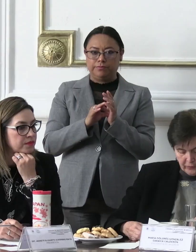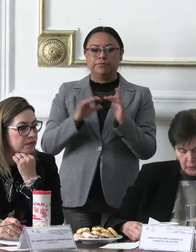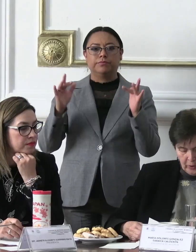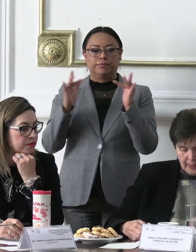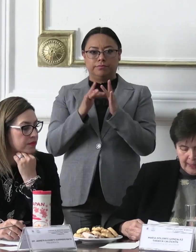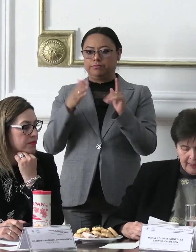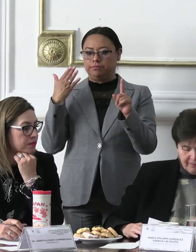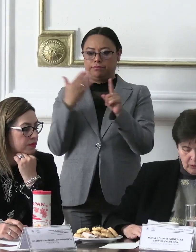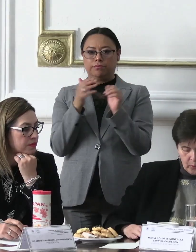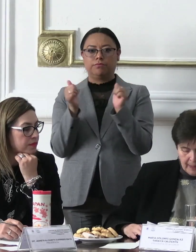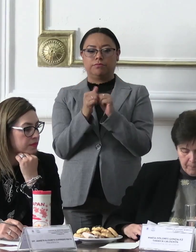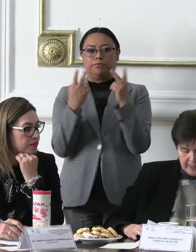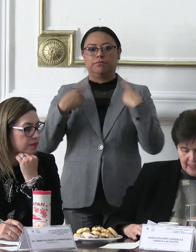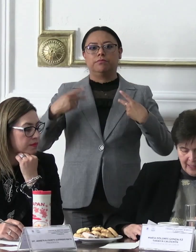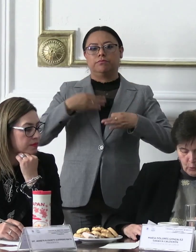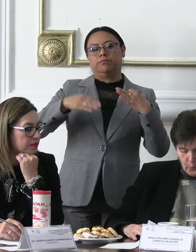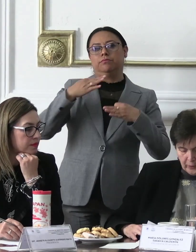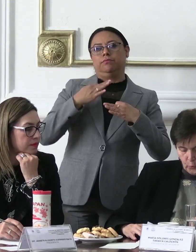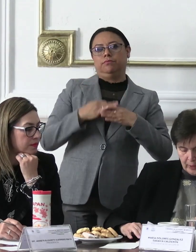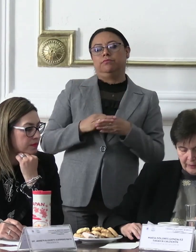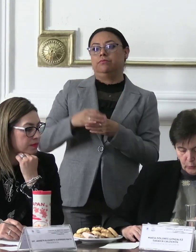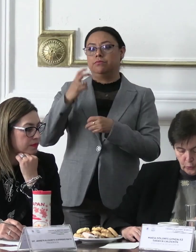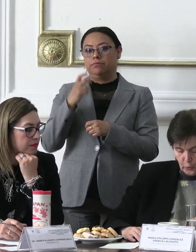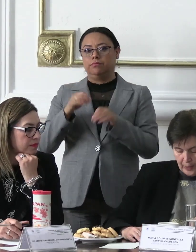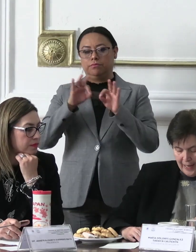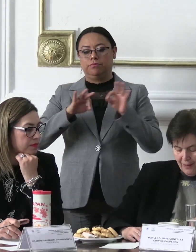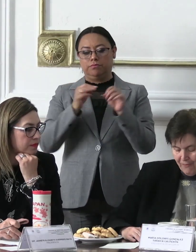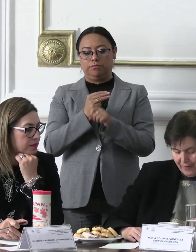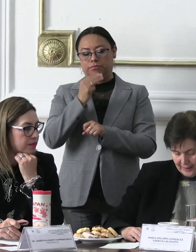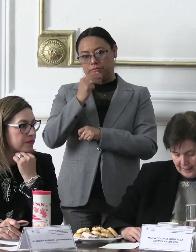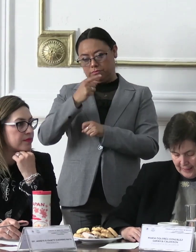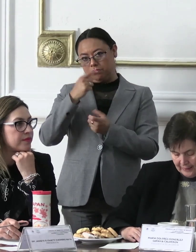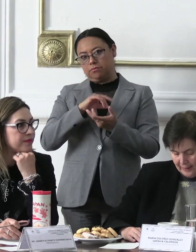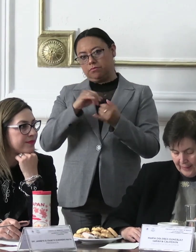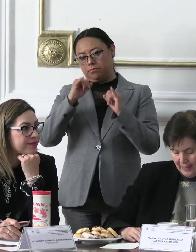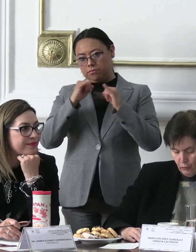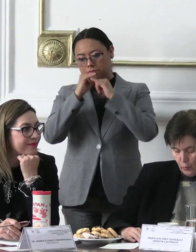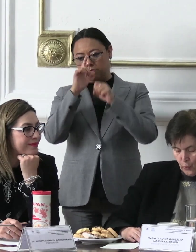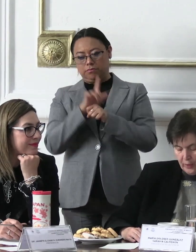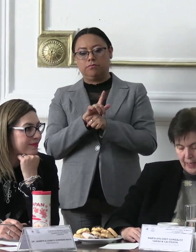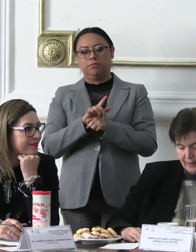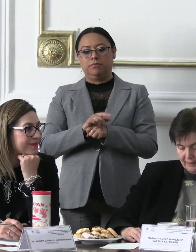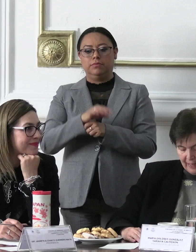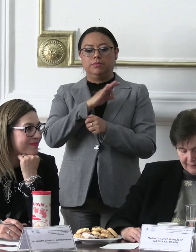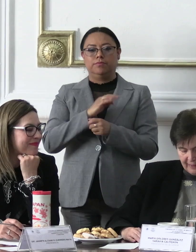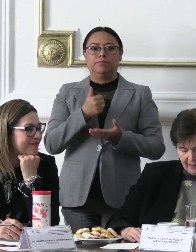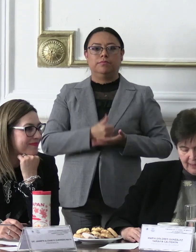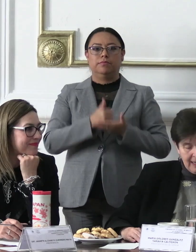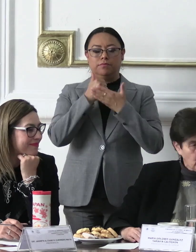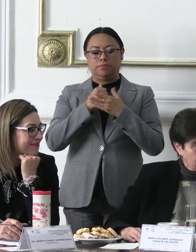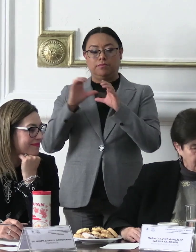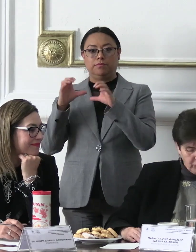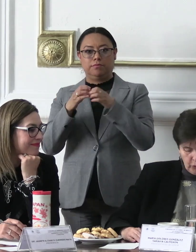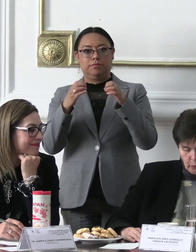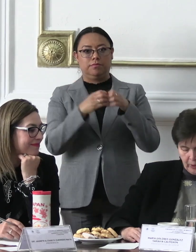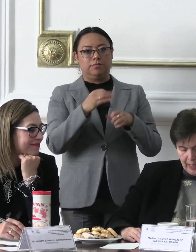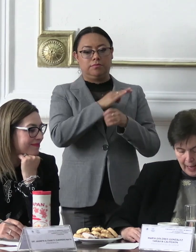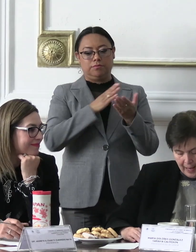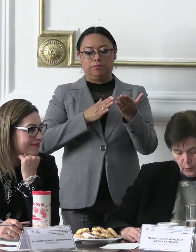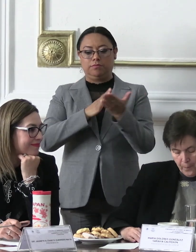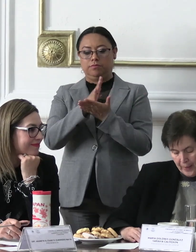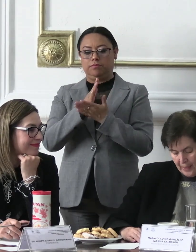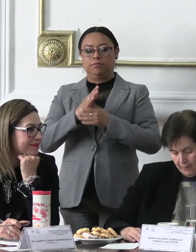la población, sino que amplían la cobertura institucional, facilitan que las comunidades accedan a la